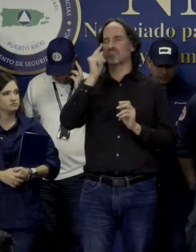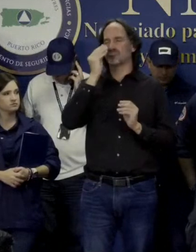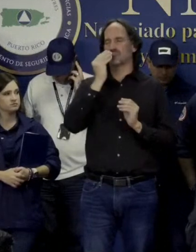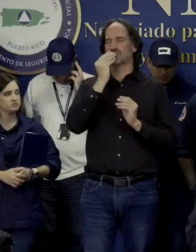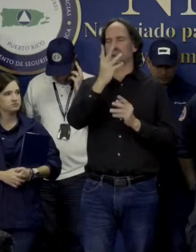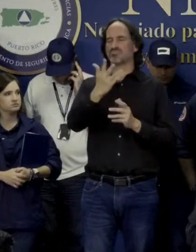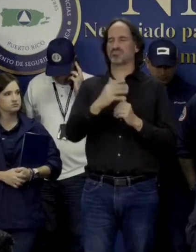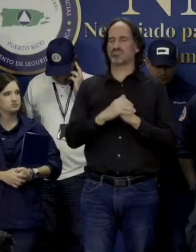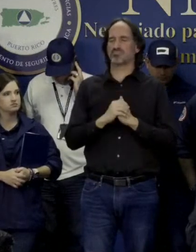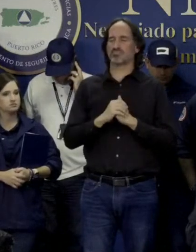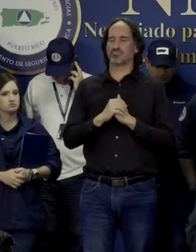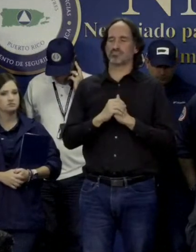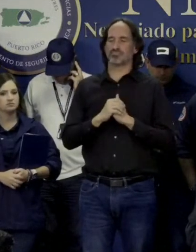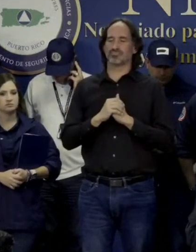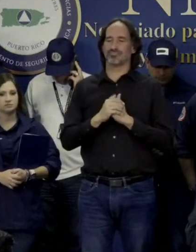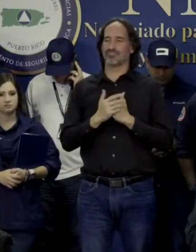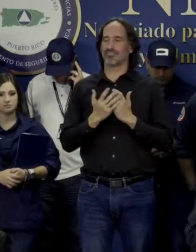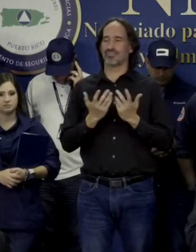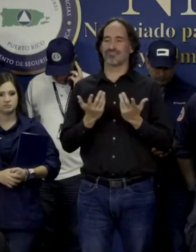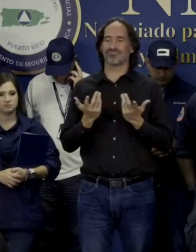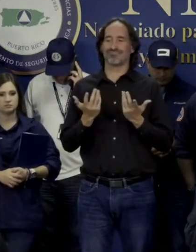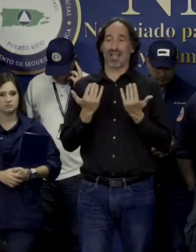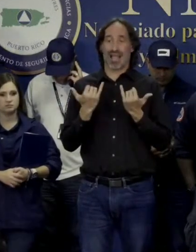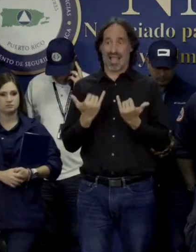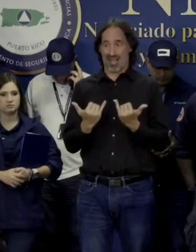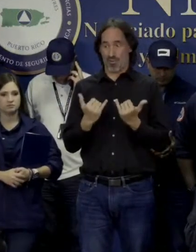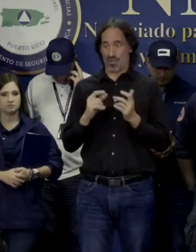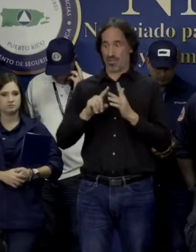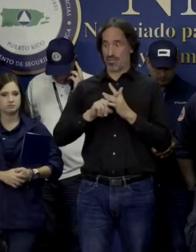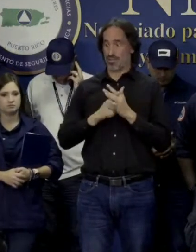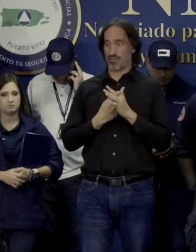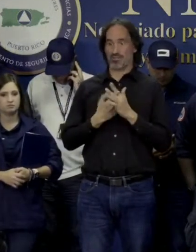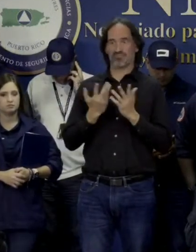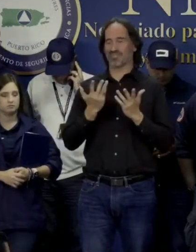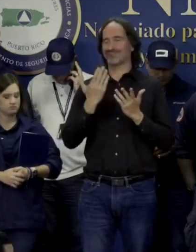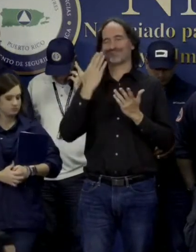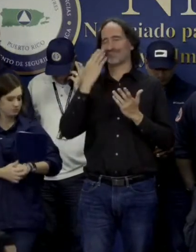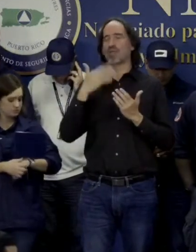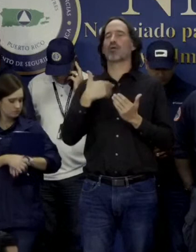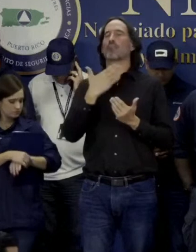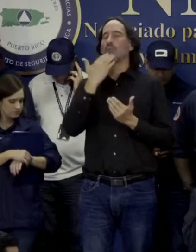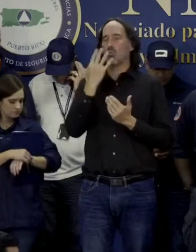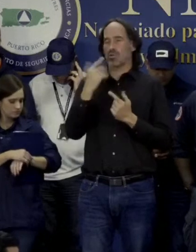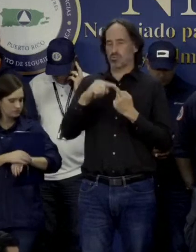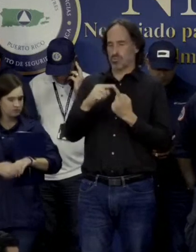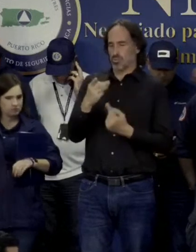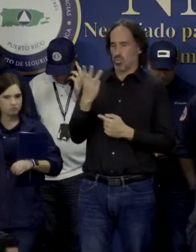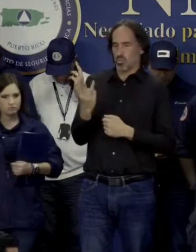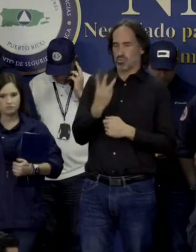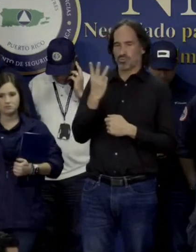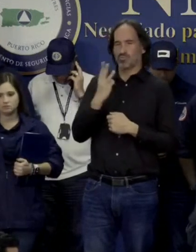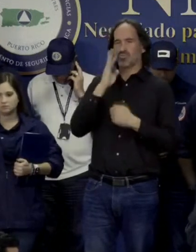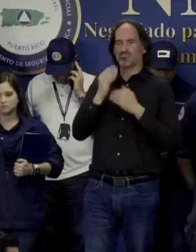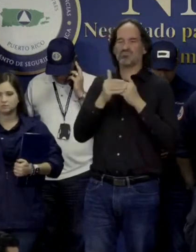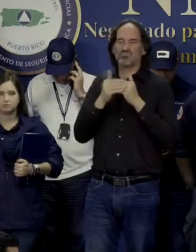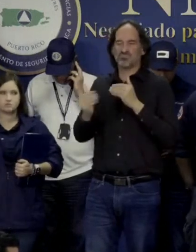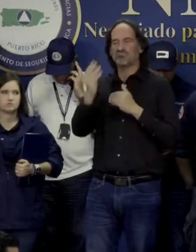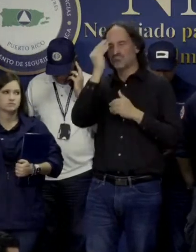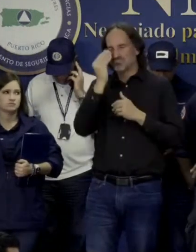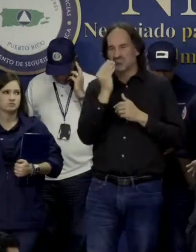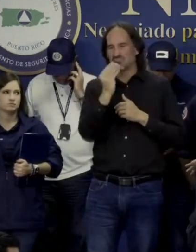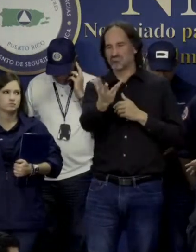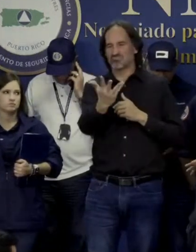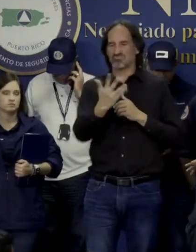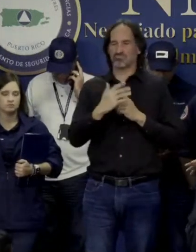van a comenzar a levantarse hasta miércoles, y se estarán supliendo entre miércoles y viernes al